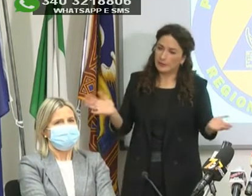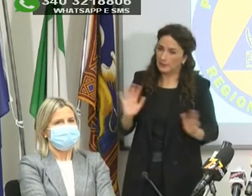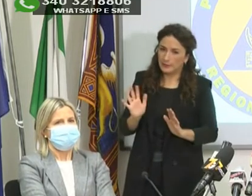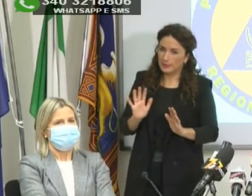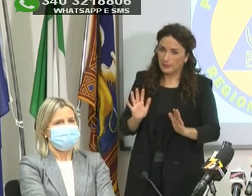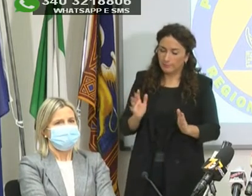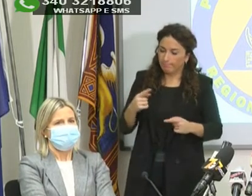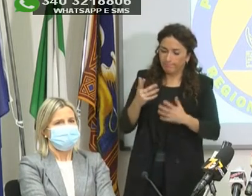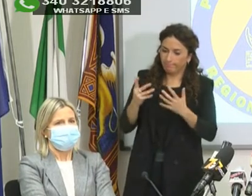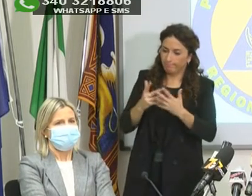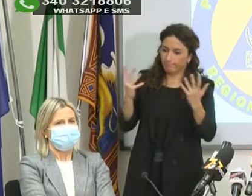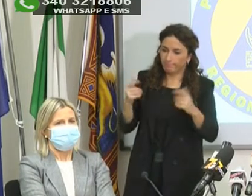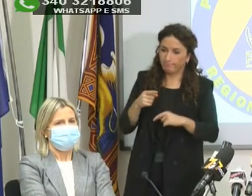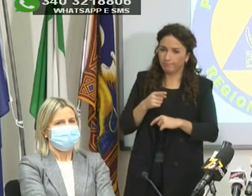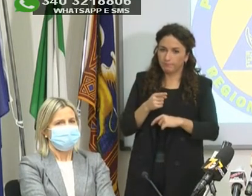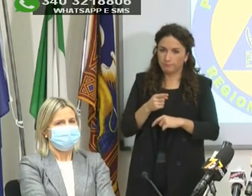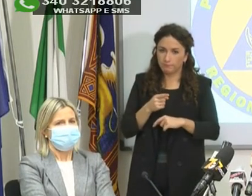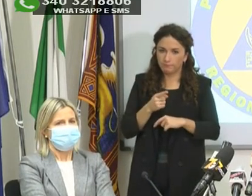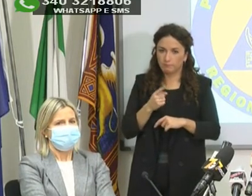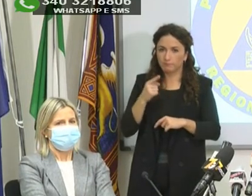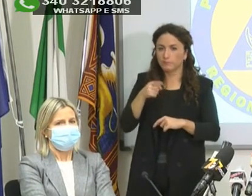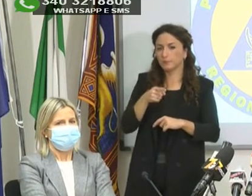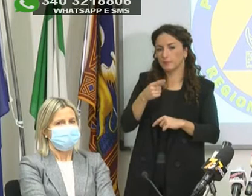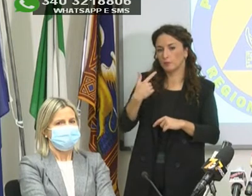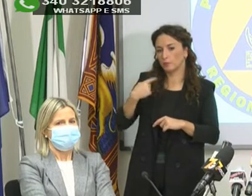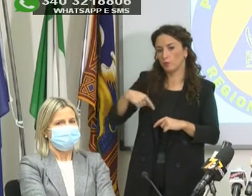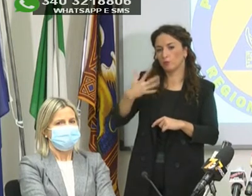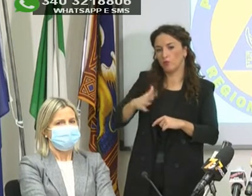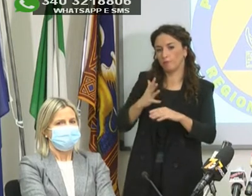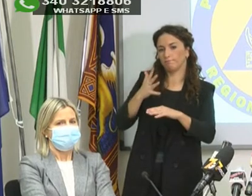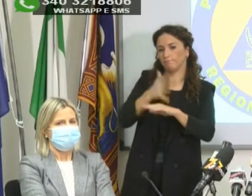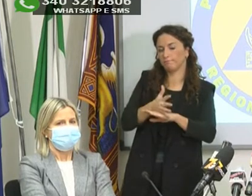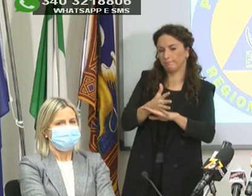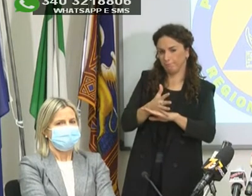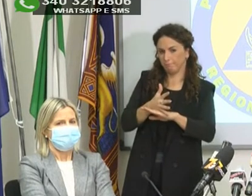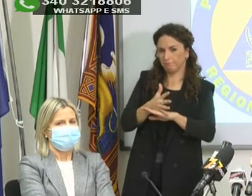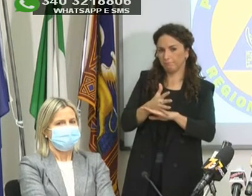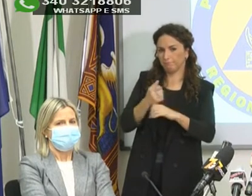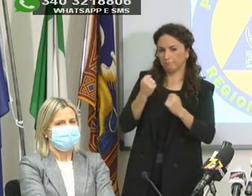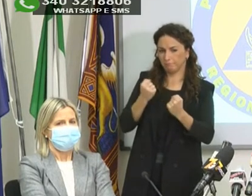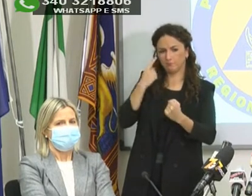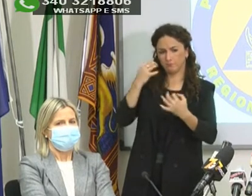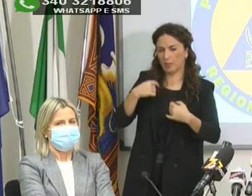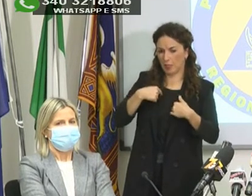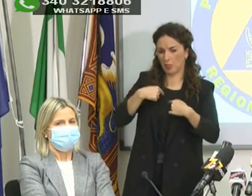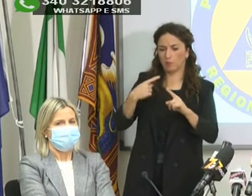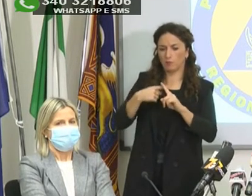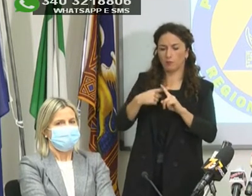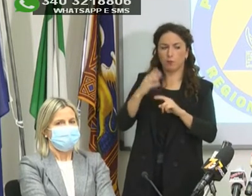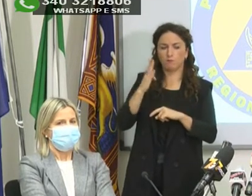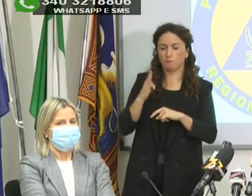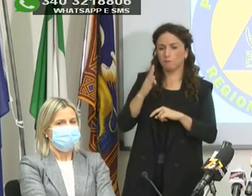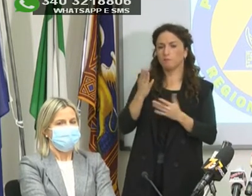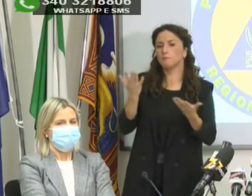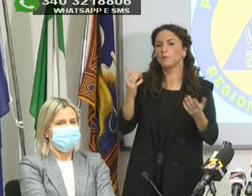abbiamo anche, questo è stato uno dei punti sui quali siamo intervenuti in maniera anche importante, sia il sottoscritto che Bonaccini, sono tutti